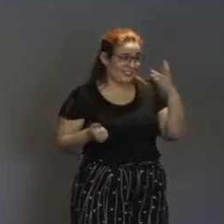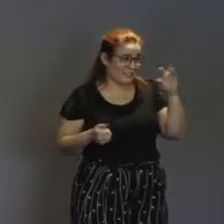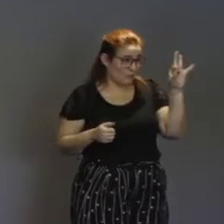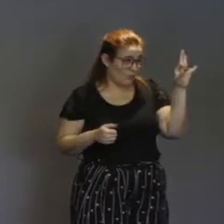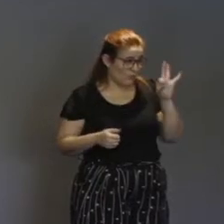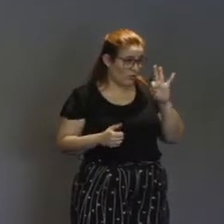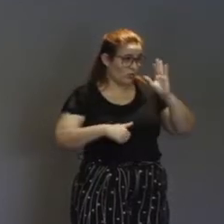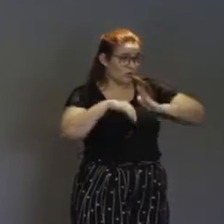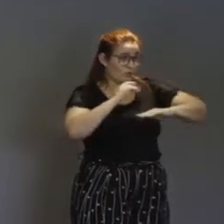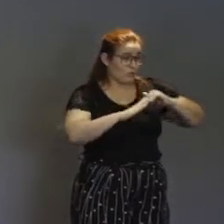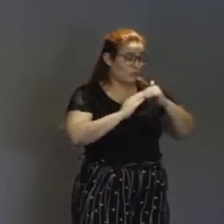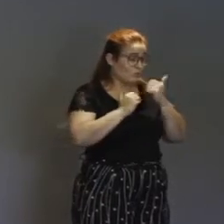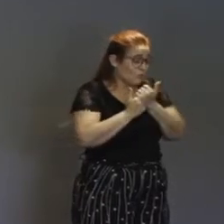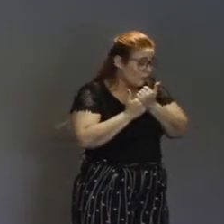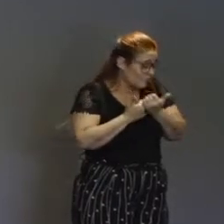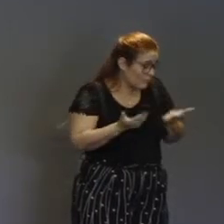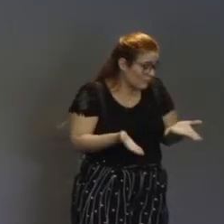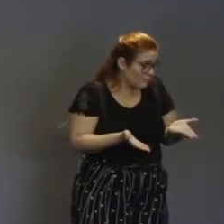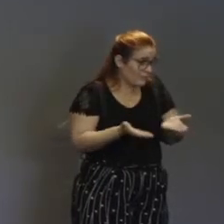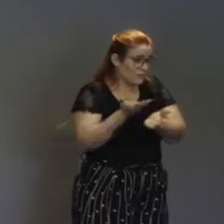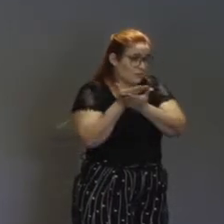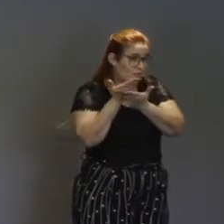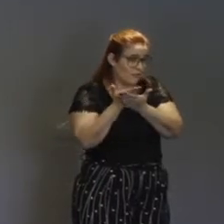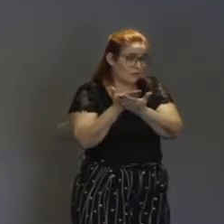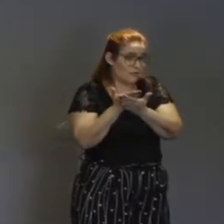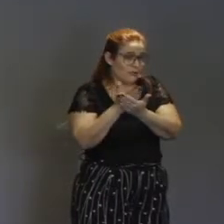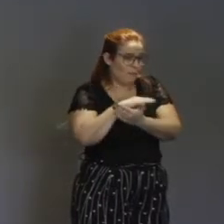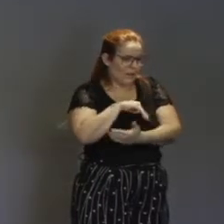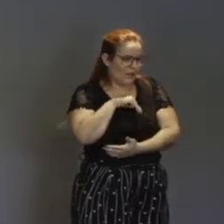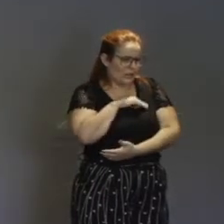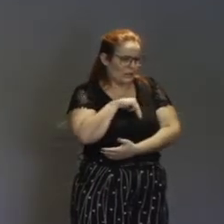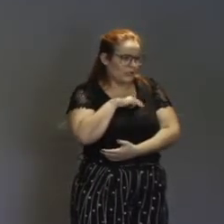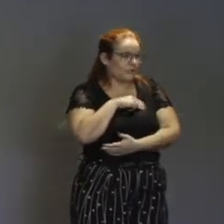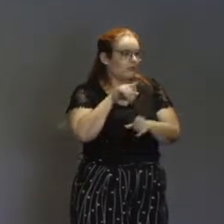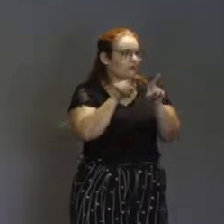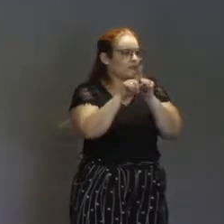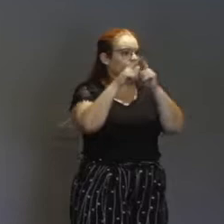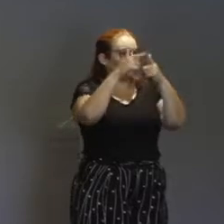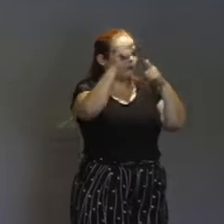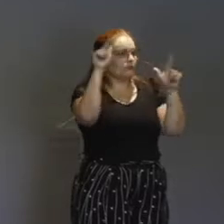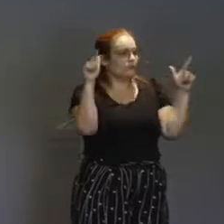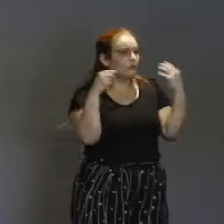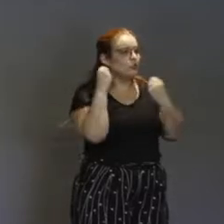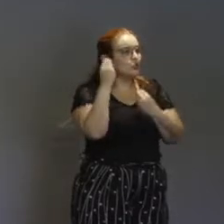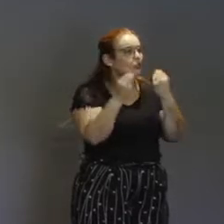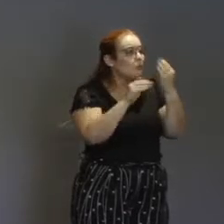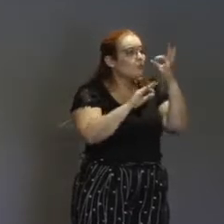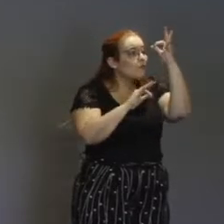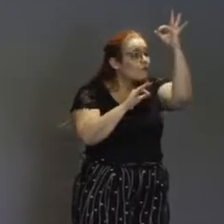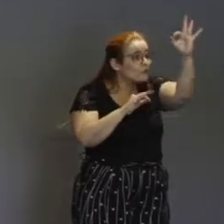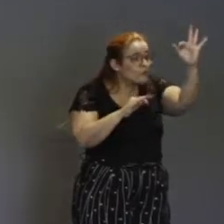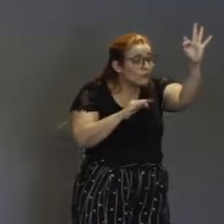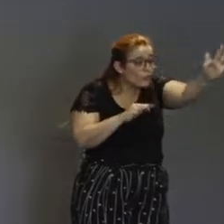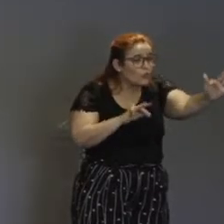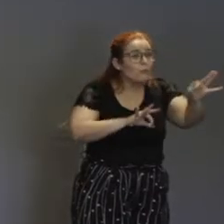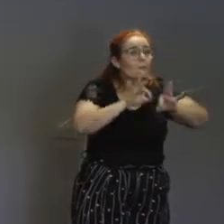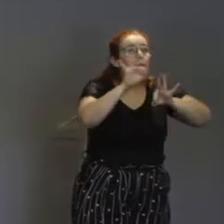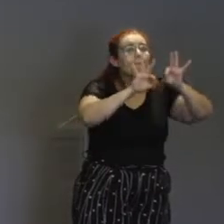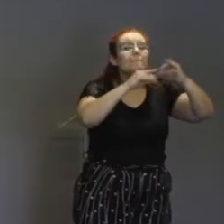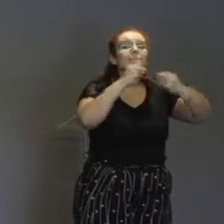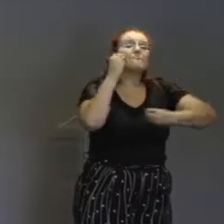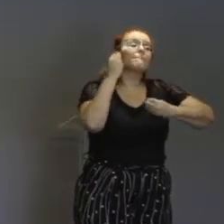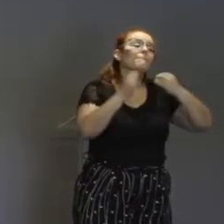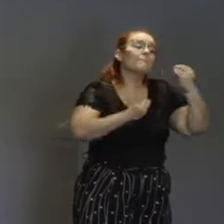atividades substituídas, segundo estudos da McKinsey e outros, né? Então, como é que a gente se prepara para o futuro que a gente não tem a menor ideia do que venha a ser? E é